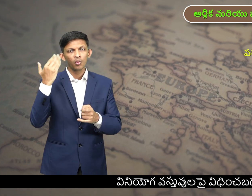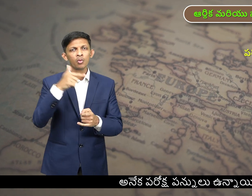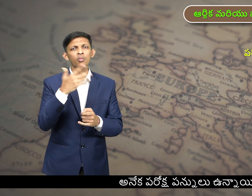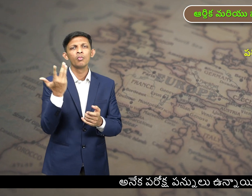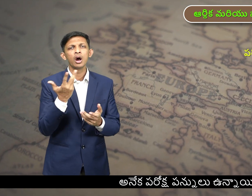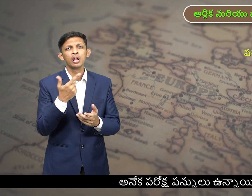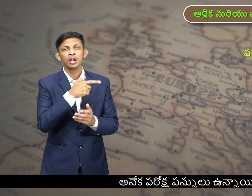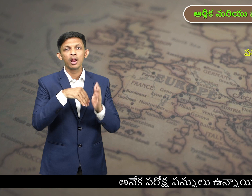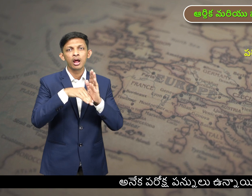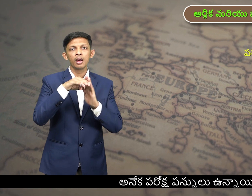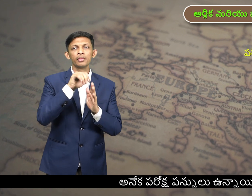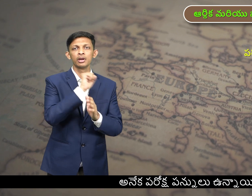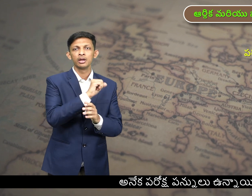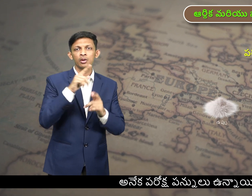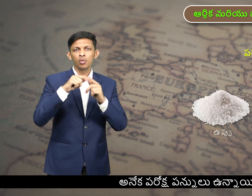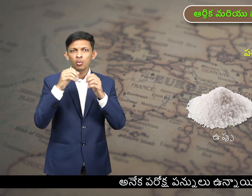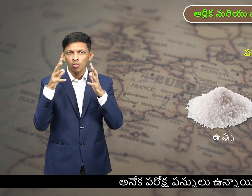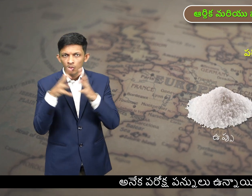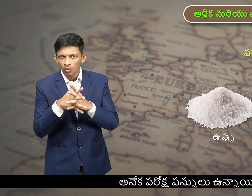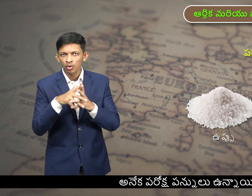విధించబడే అనేక పరోక్ష పన్నులు ఉన్నాయి.